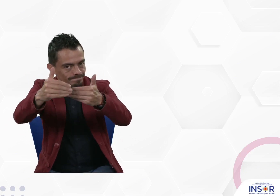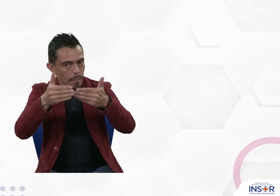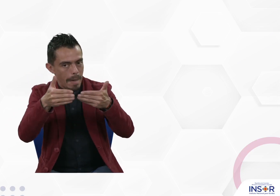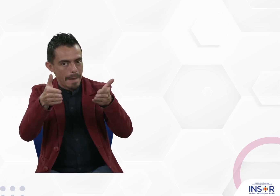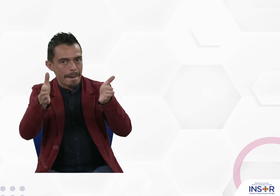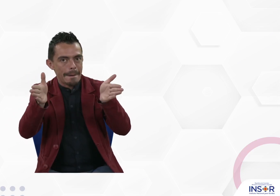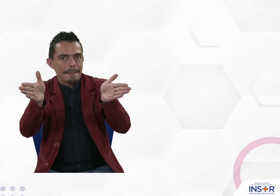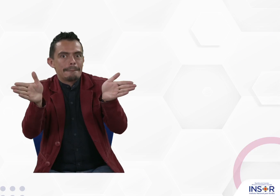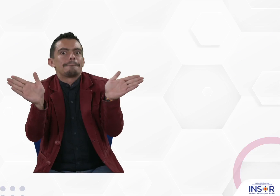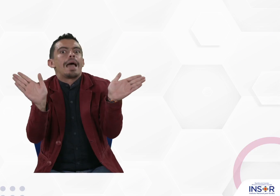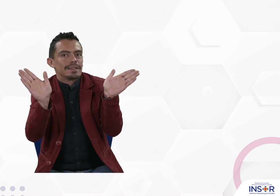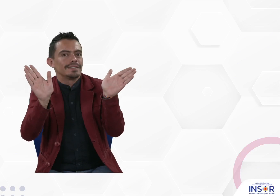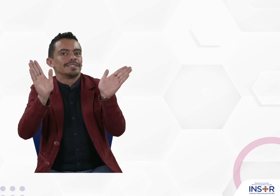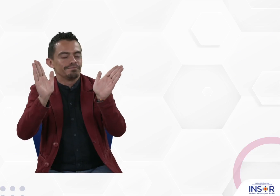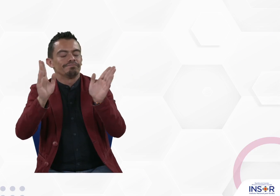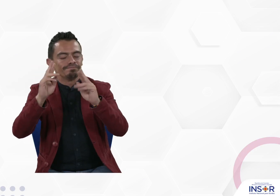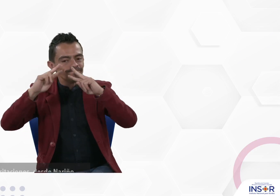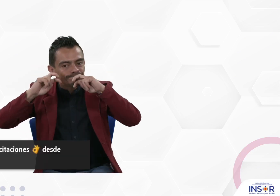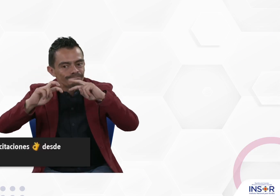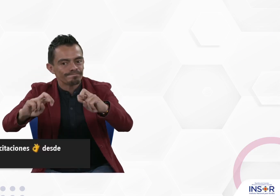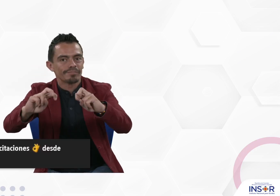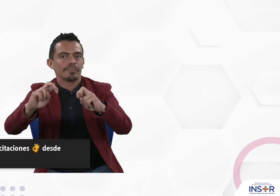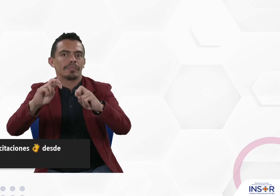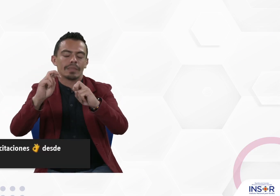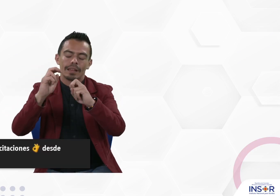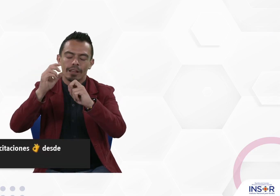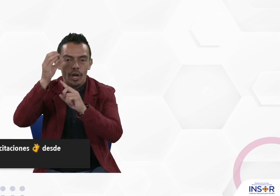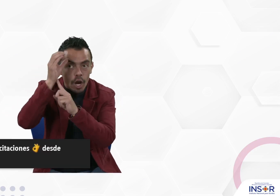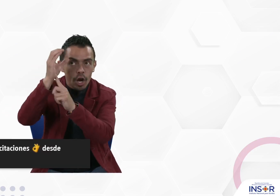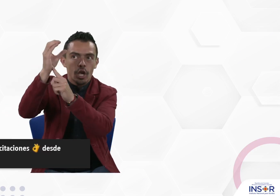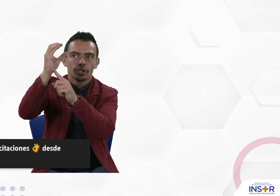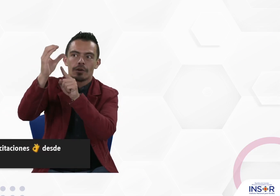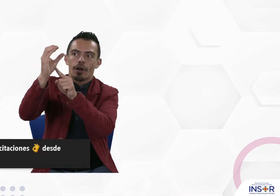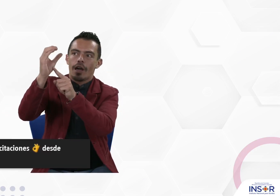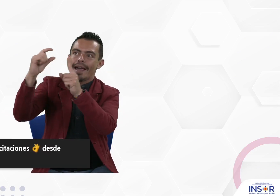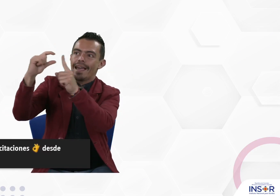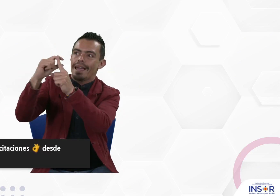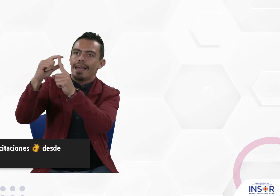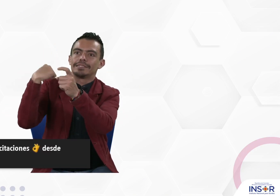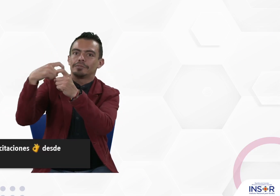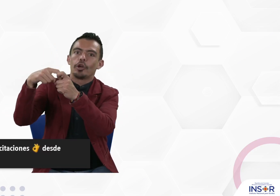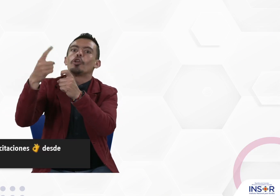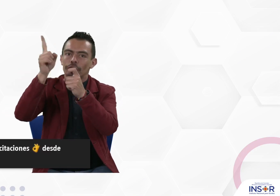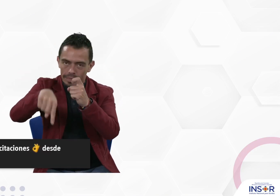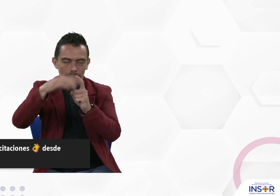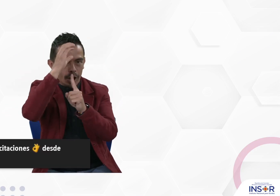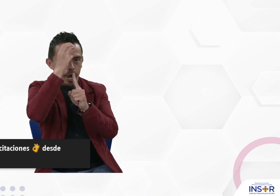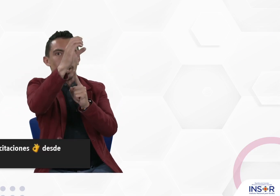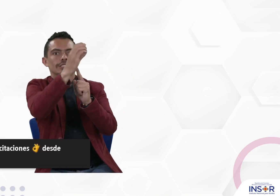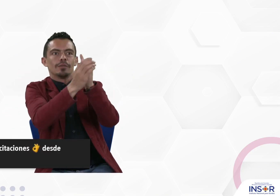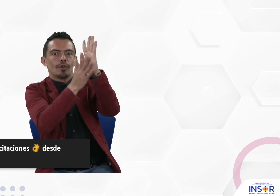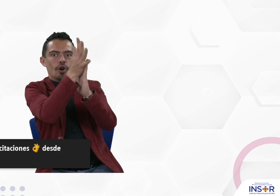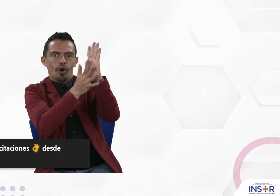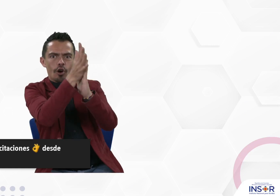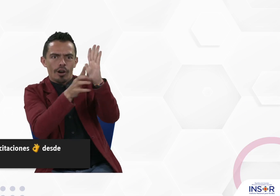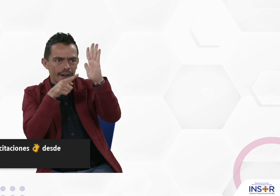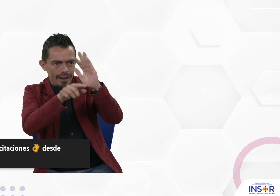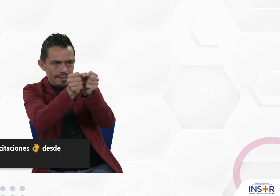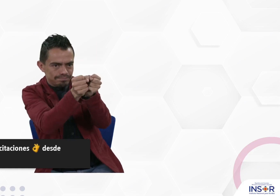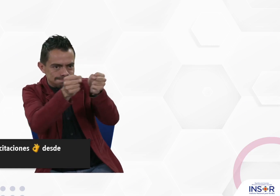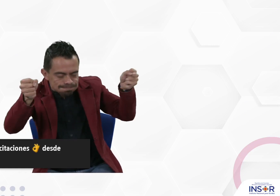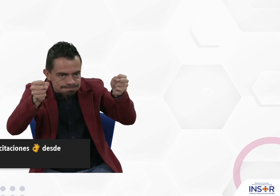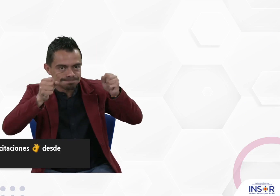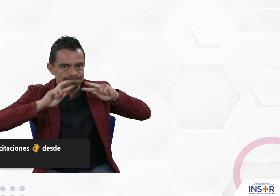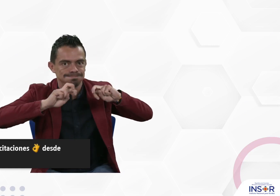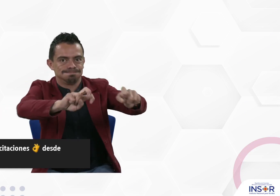señas. Esperamos pues que esto vaya poco a poco con estas investigaciones y con estos conceptos, pues abriéndose estos espacios